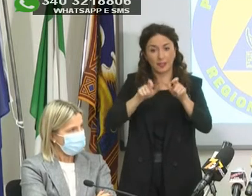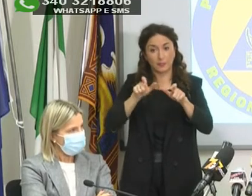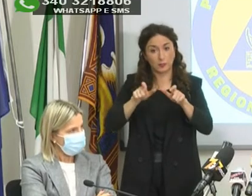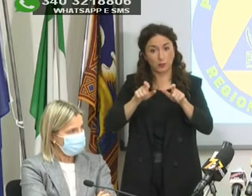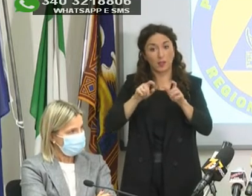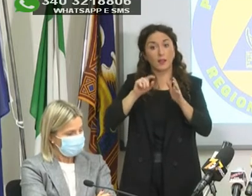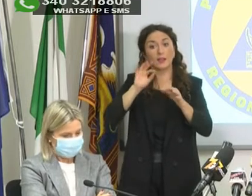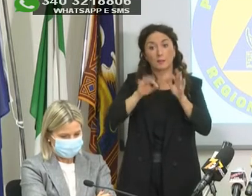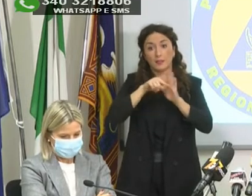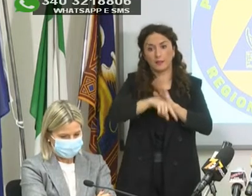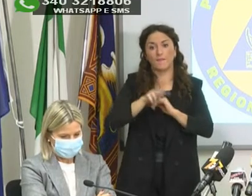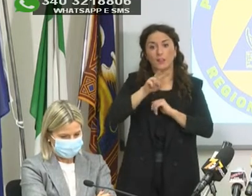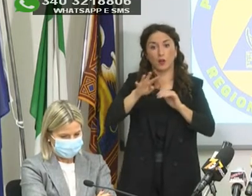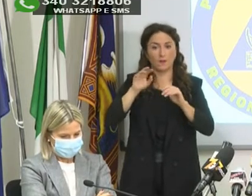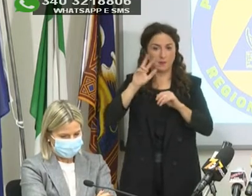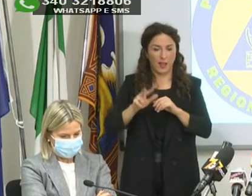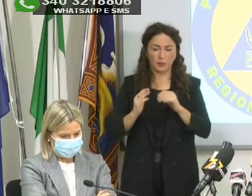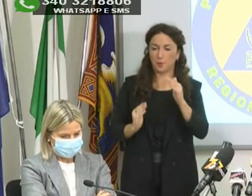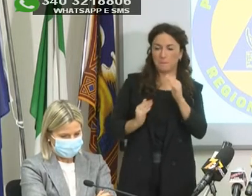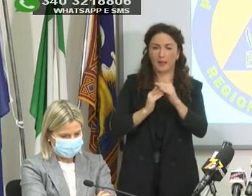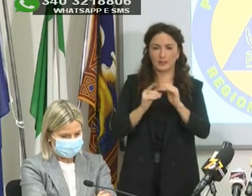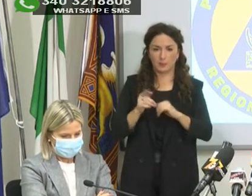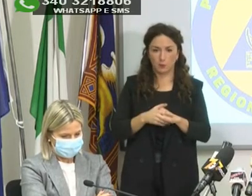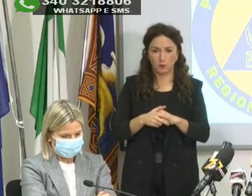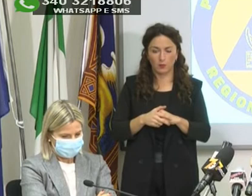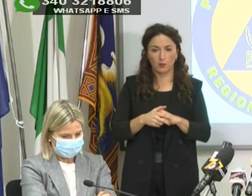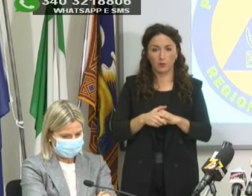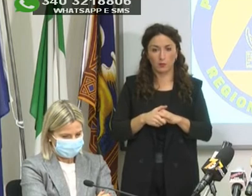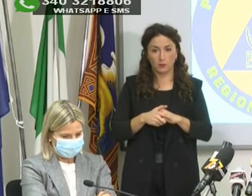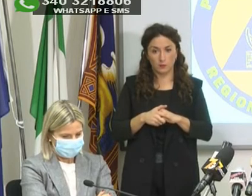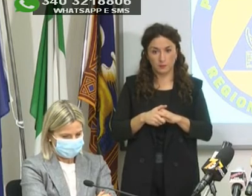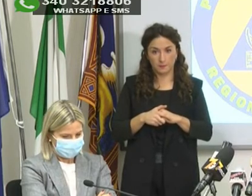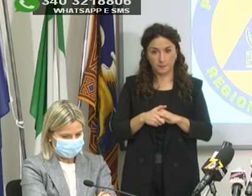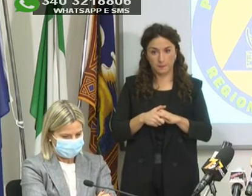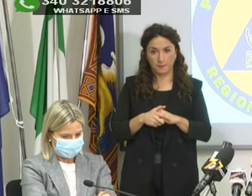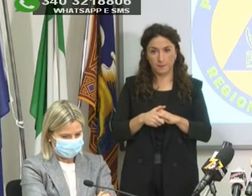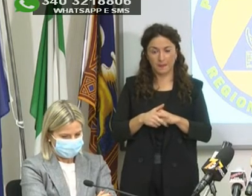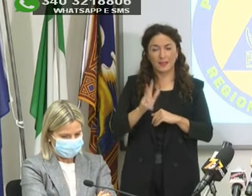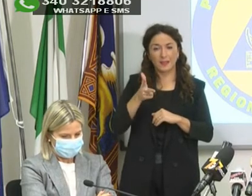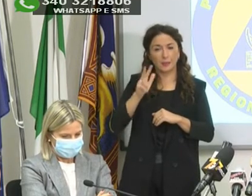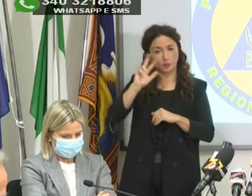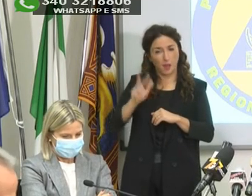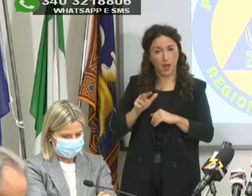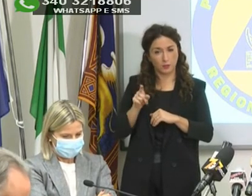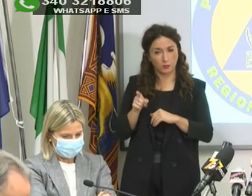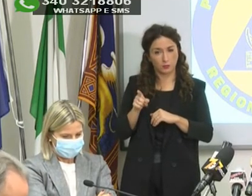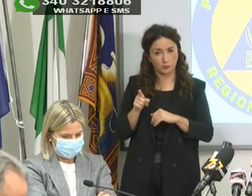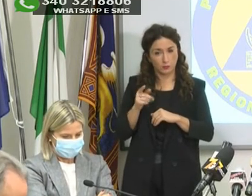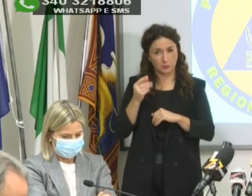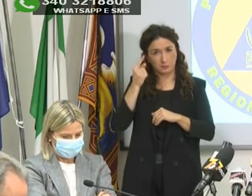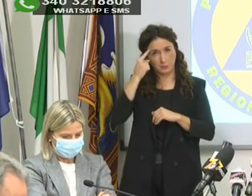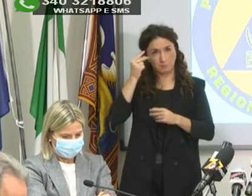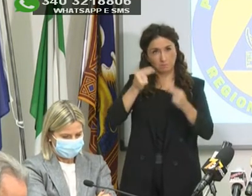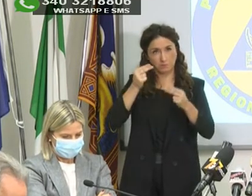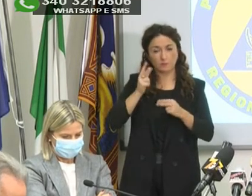terapia intensiva il 29 marzo, che è stata la punta. Pensate che il 13 marzo, quindi fate il